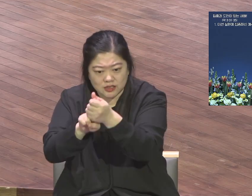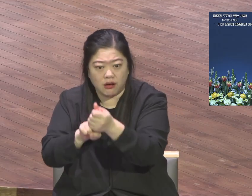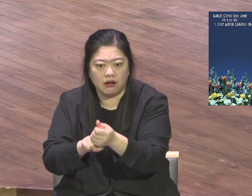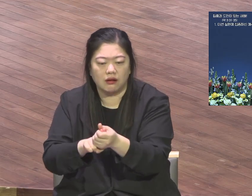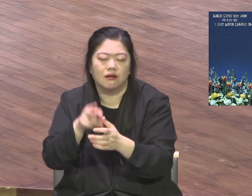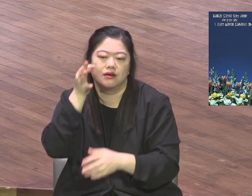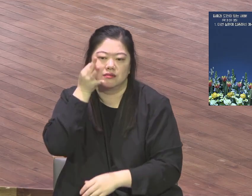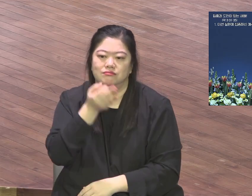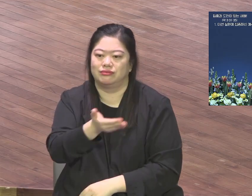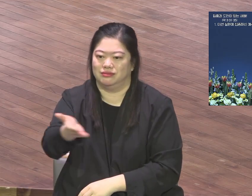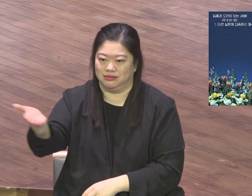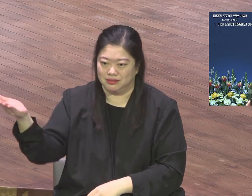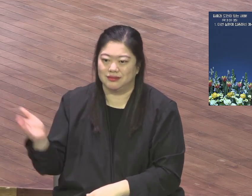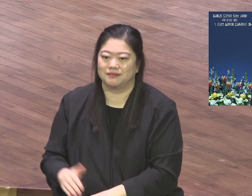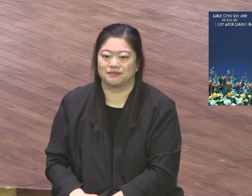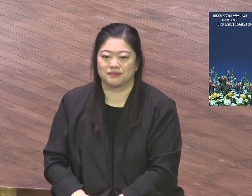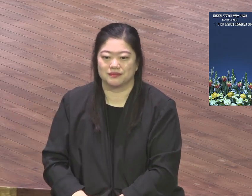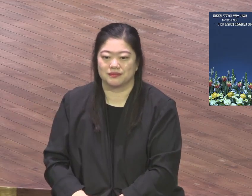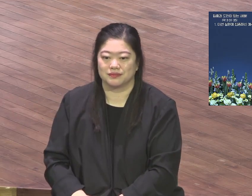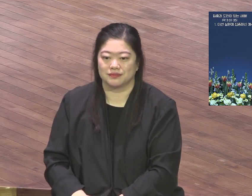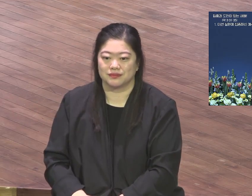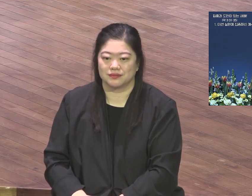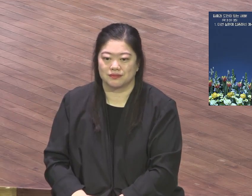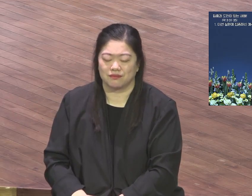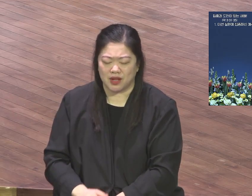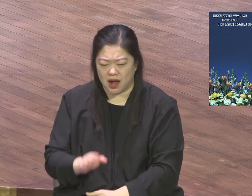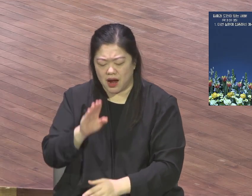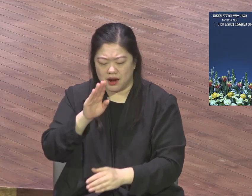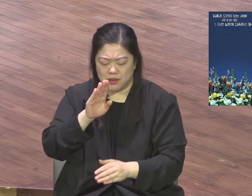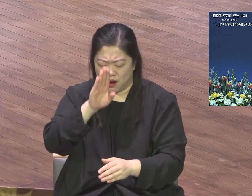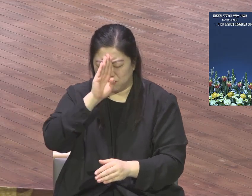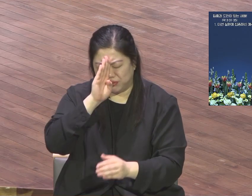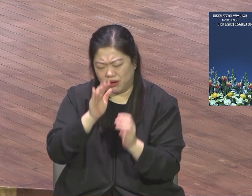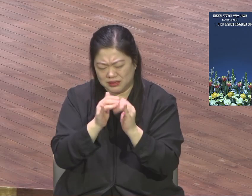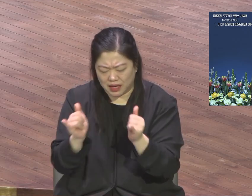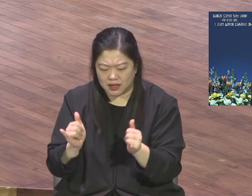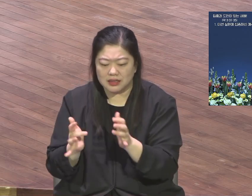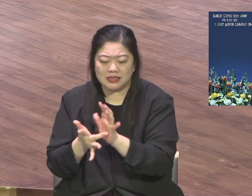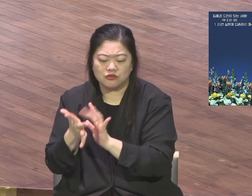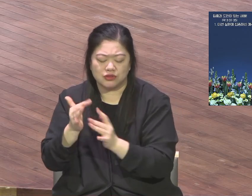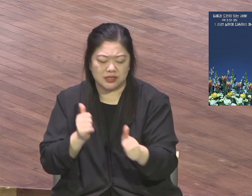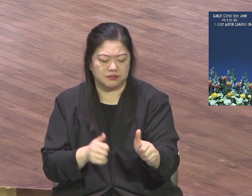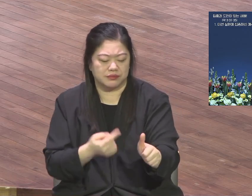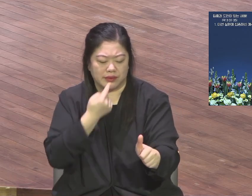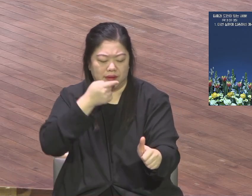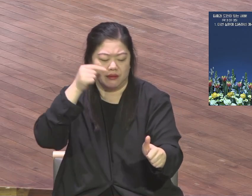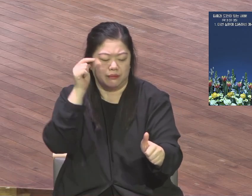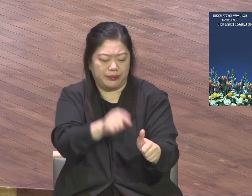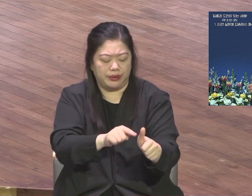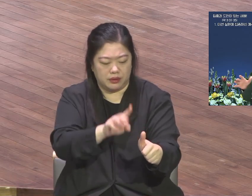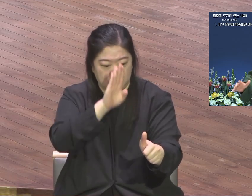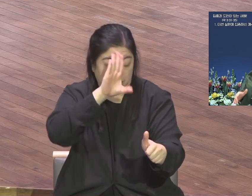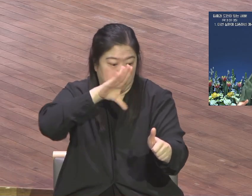수 없는 그런 질병들, 고통받고 있는 환자들, 그 예수님이 그냥 한마디